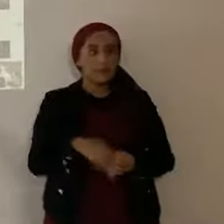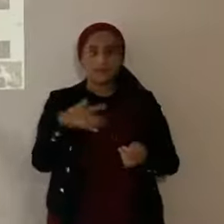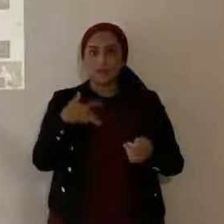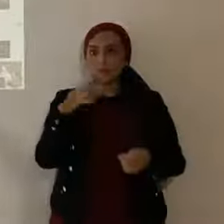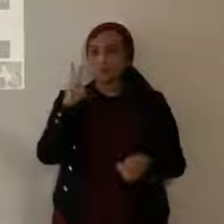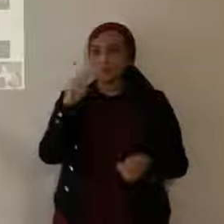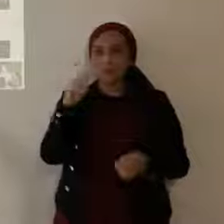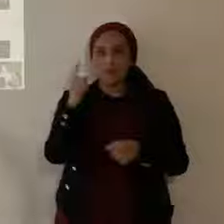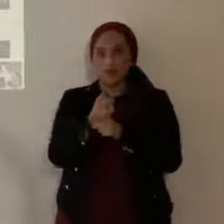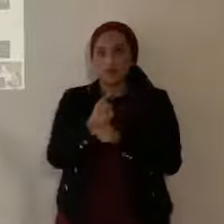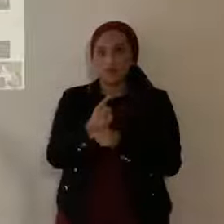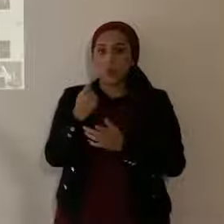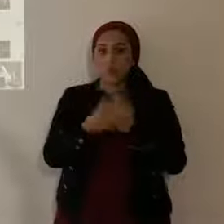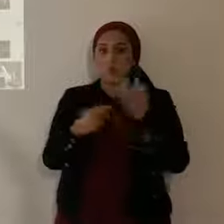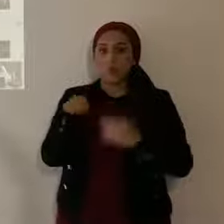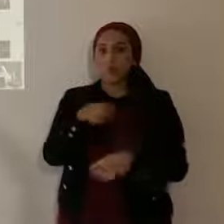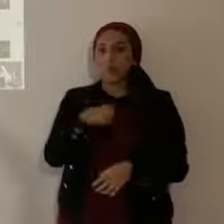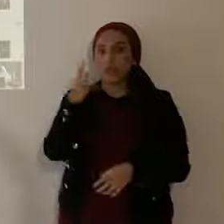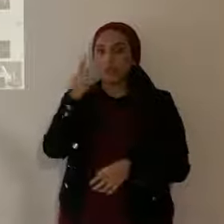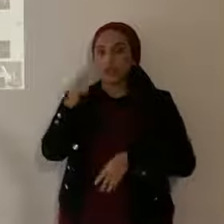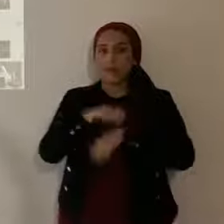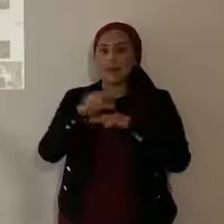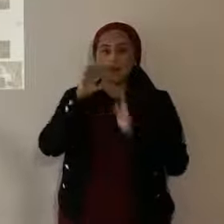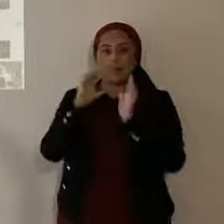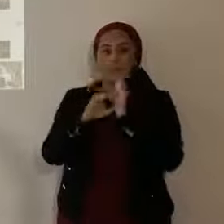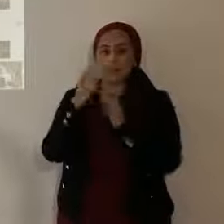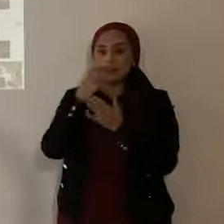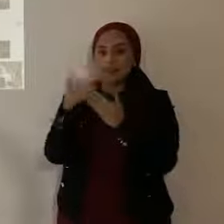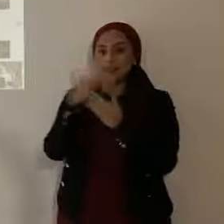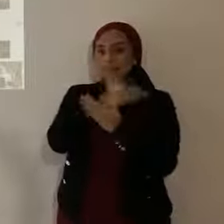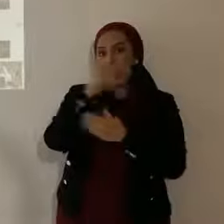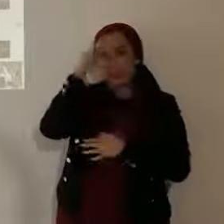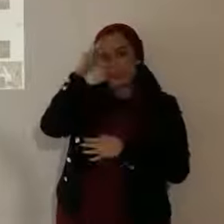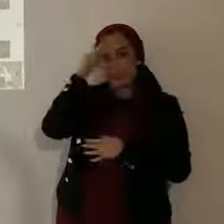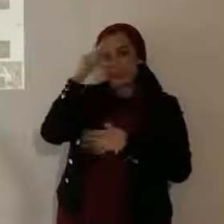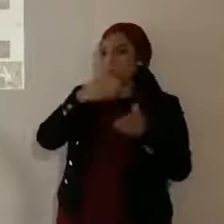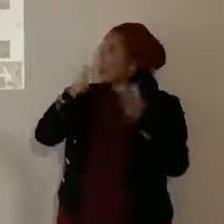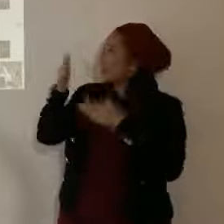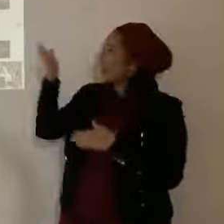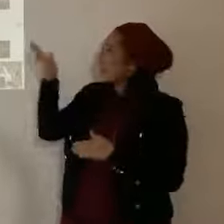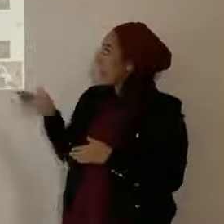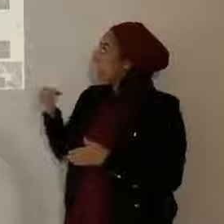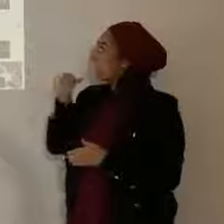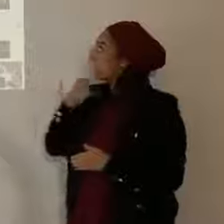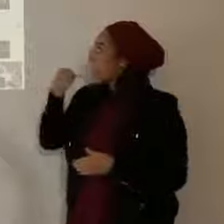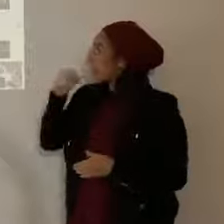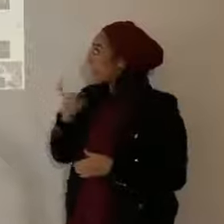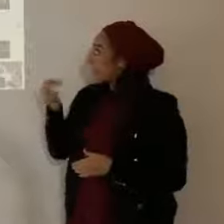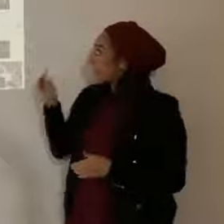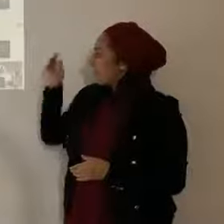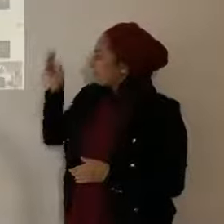¿verdad? Lo que vimos en la diapositiva pasada era México, en este caso es Israel. Festival, película, fútbol